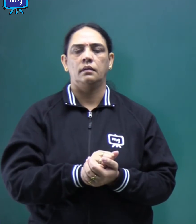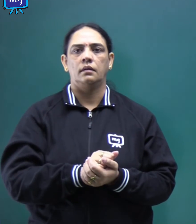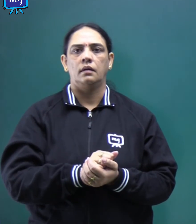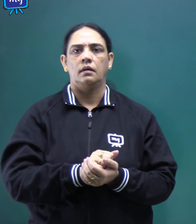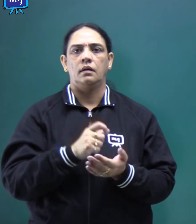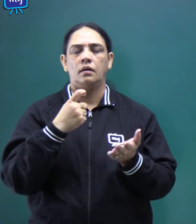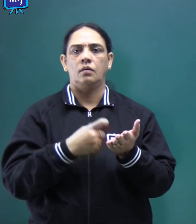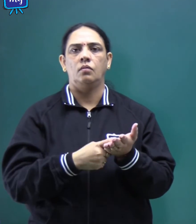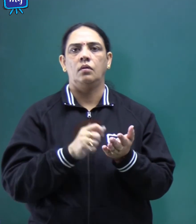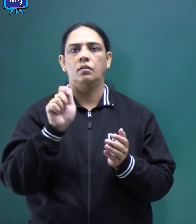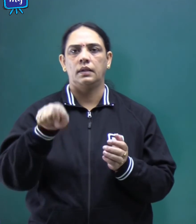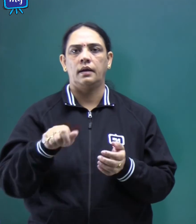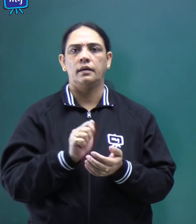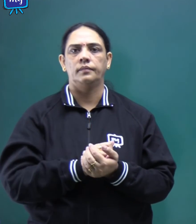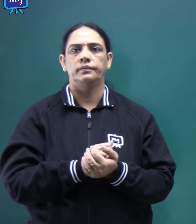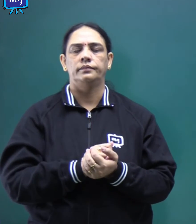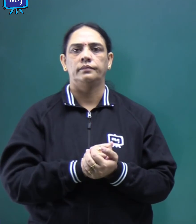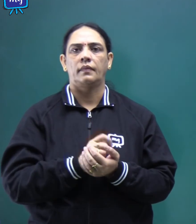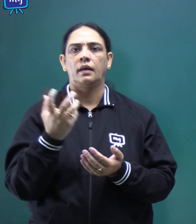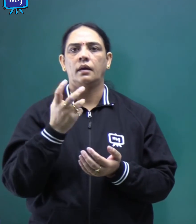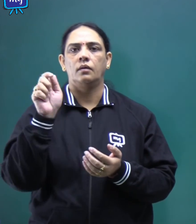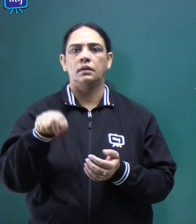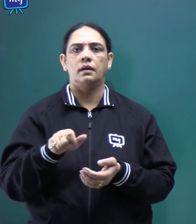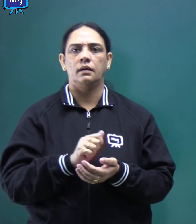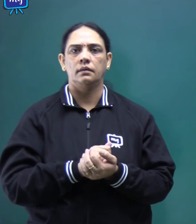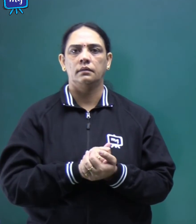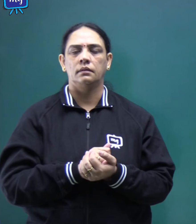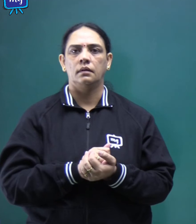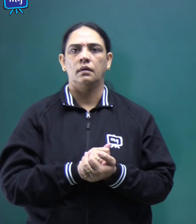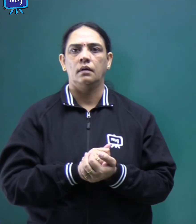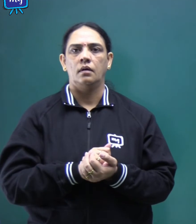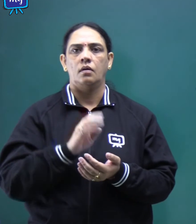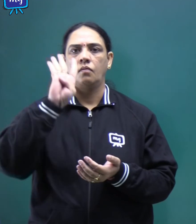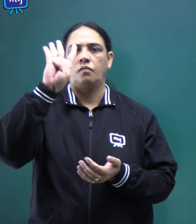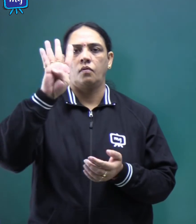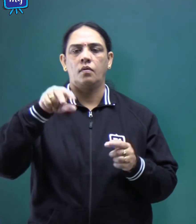सूत्र होता है, क्या होता है? 4 पाई